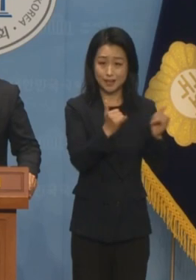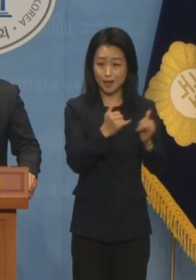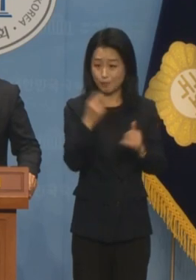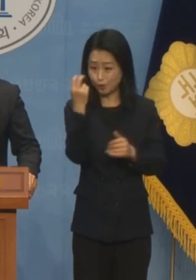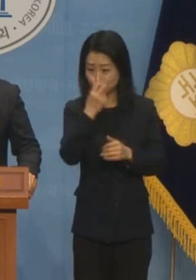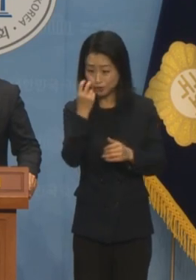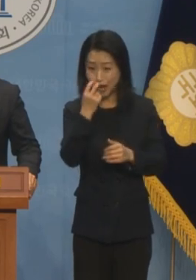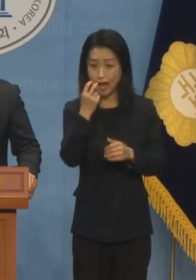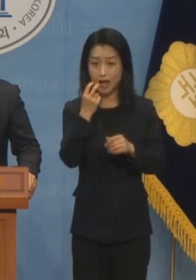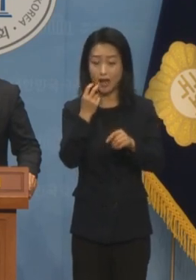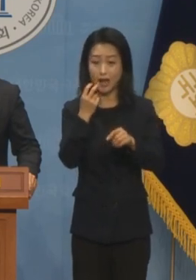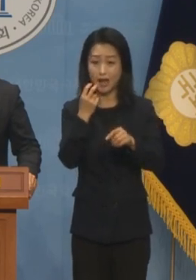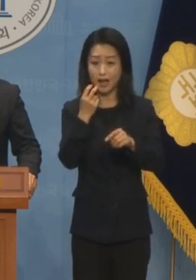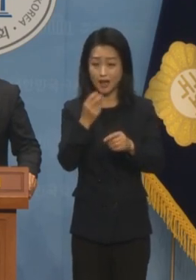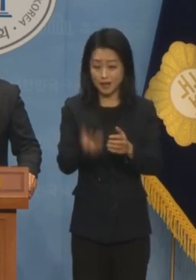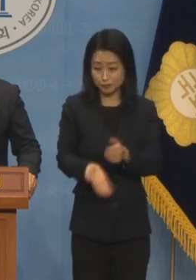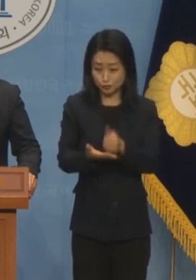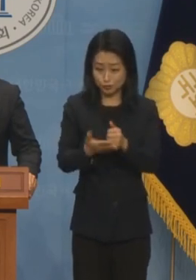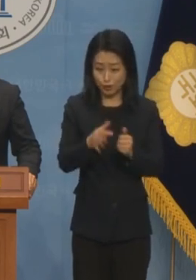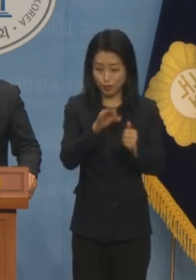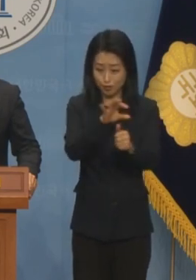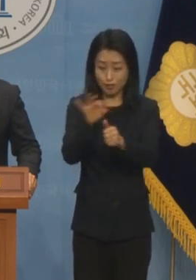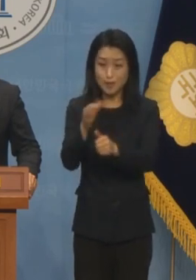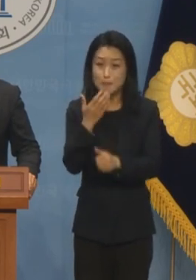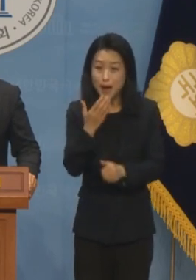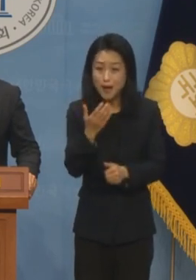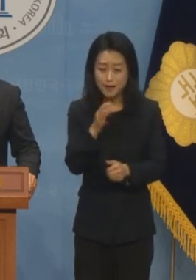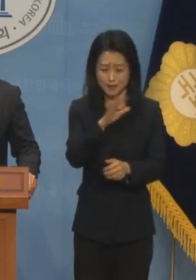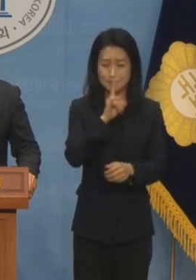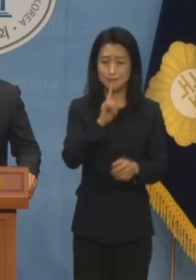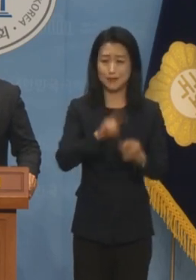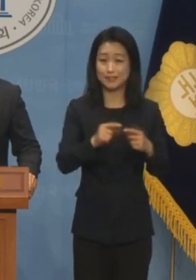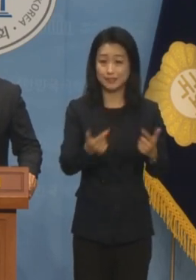이거야말로 심판이 선수를 추천하는 것입니다.